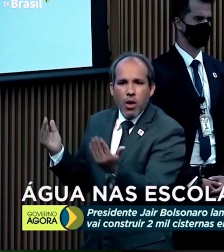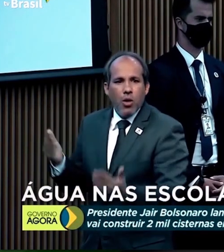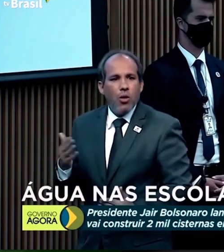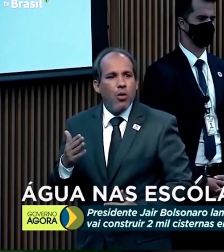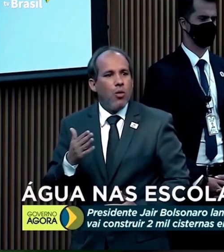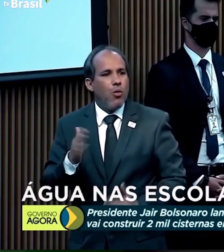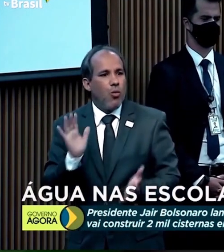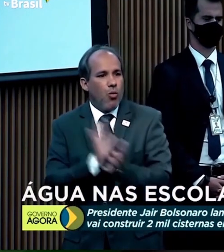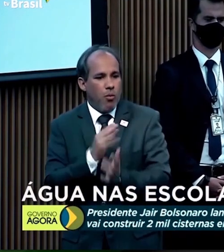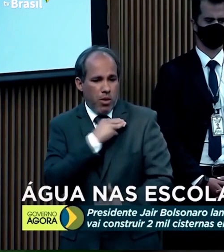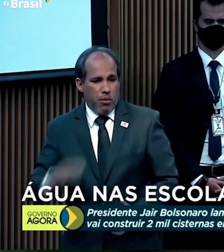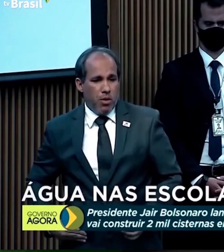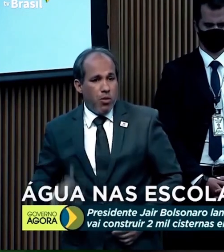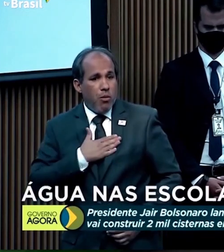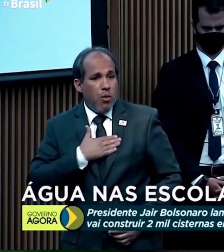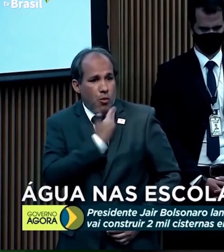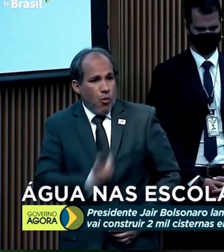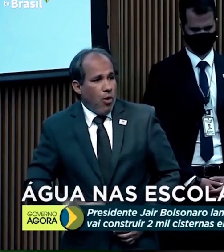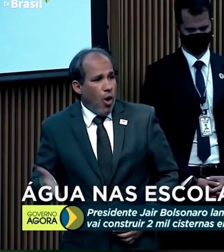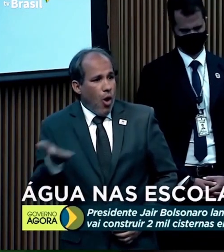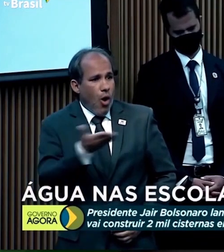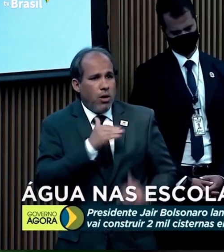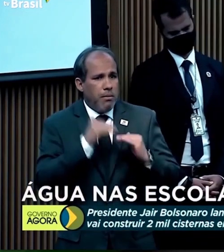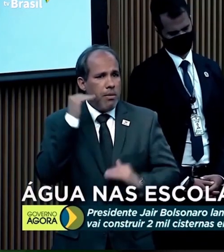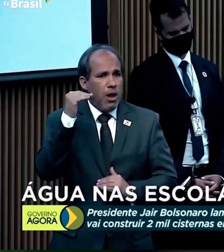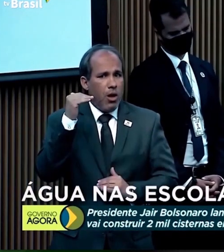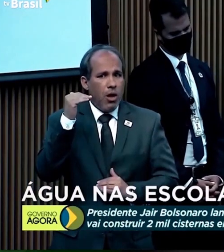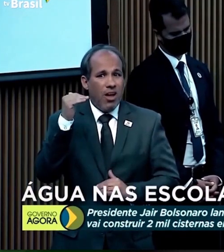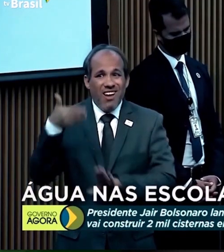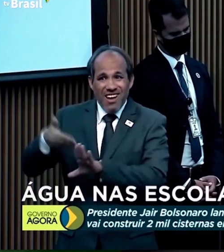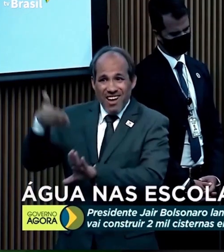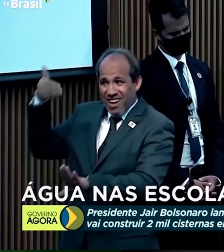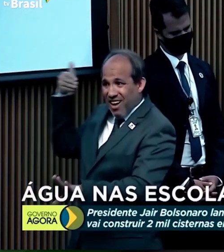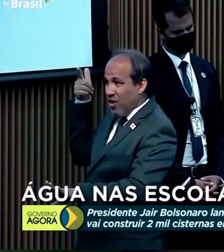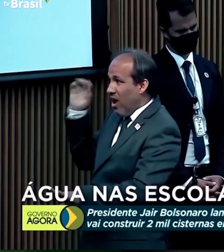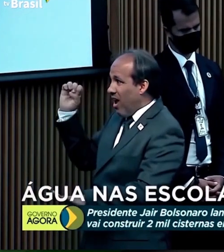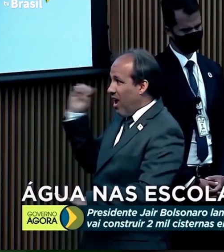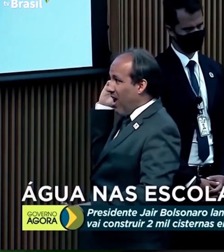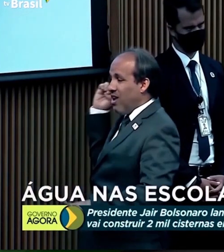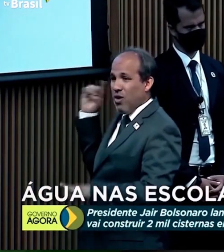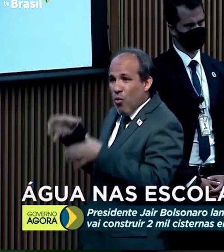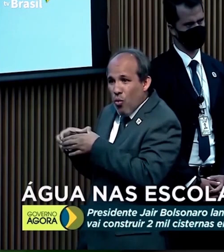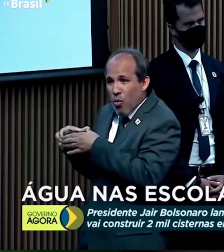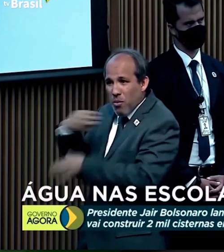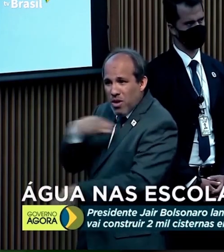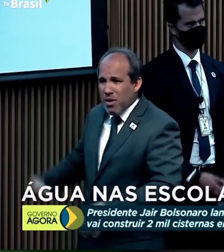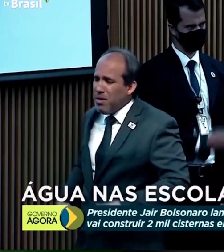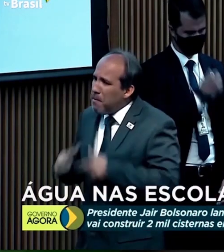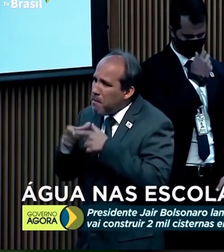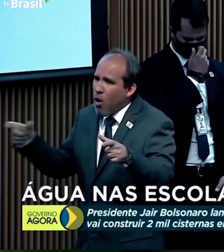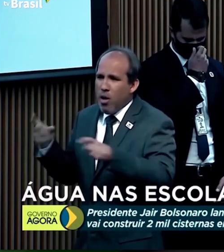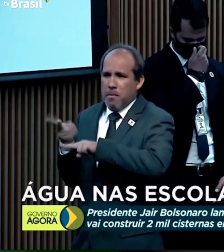olhos de meninos que nos nos antecederam e leva presa Ou respondendo a